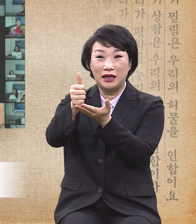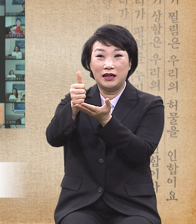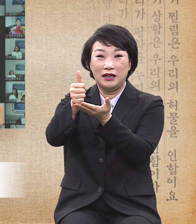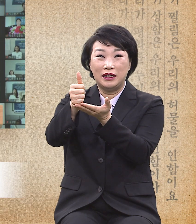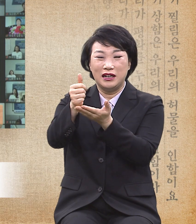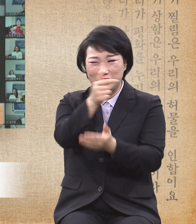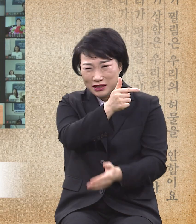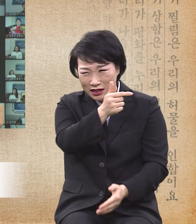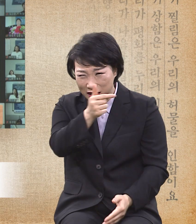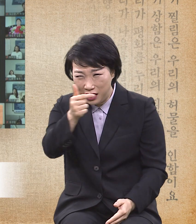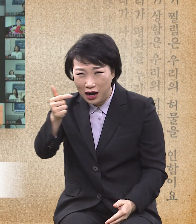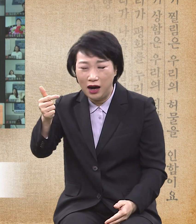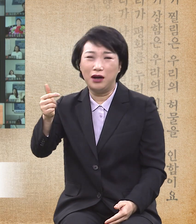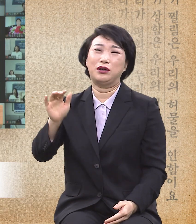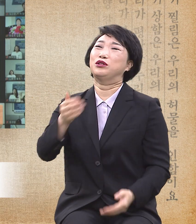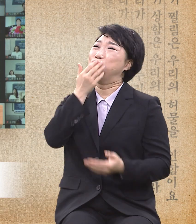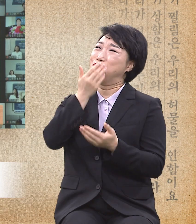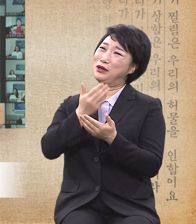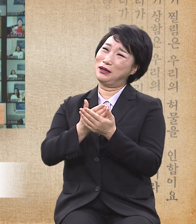얼마나 크시면